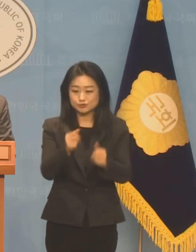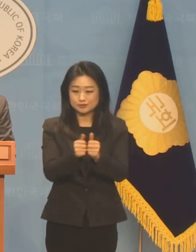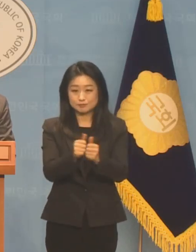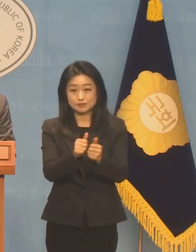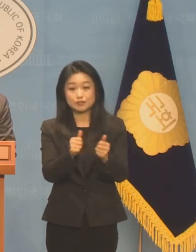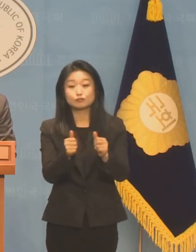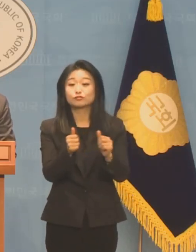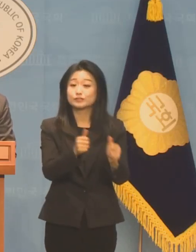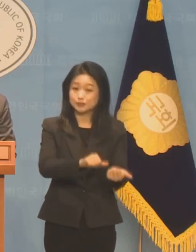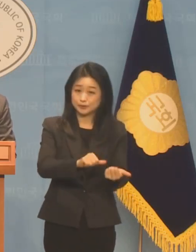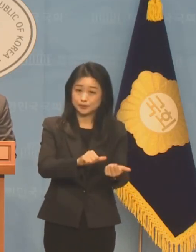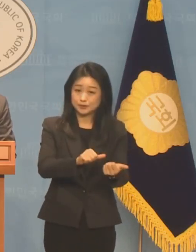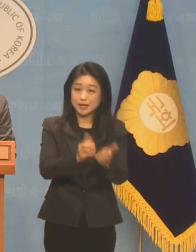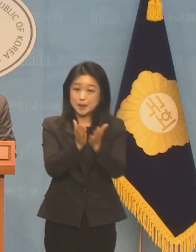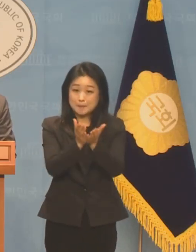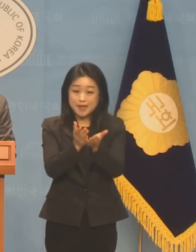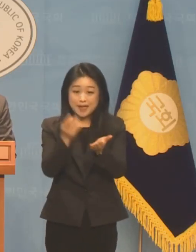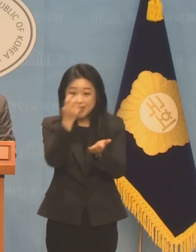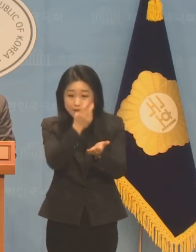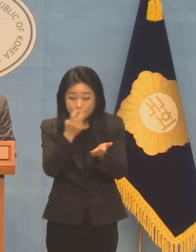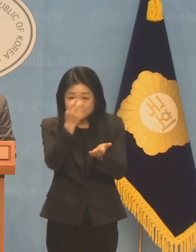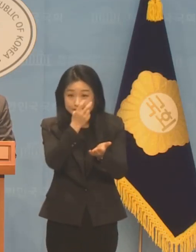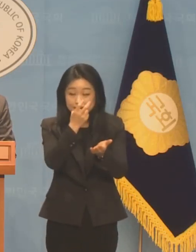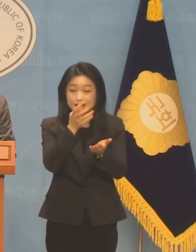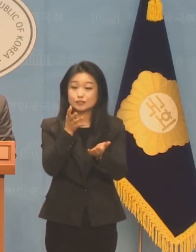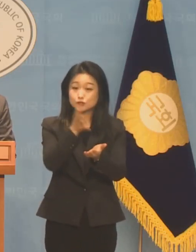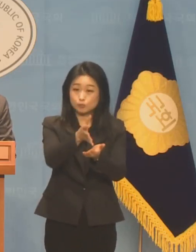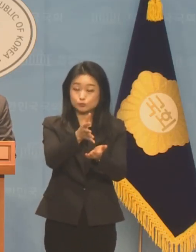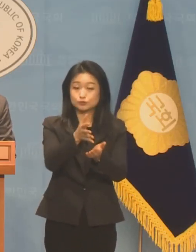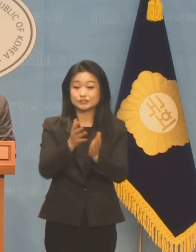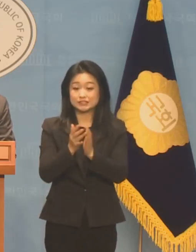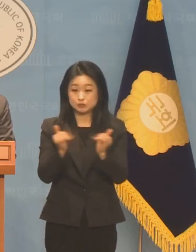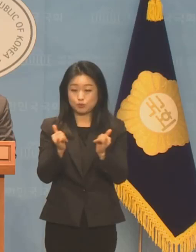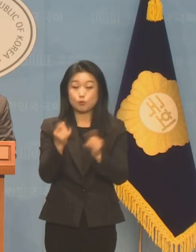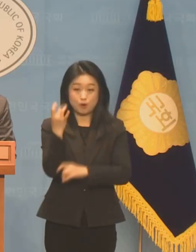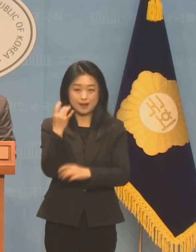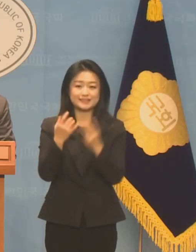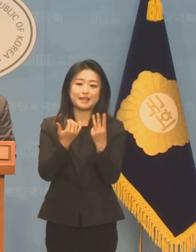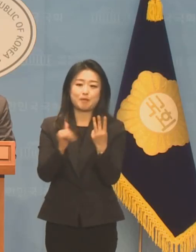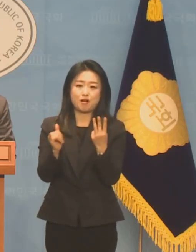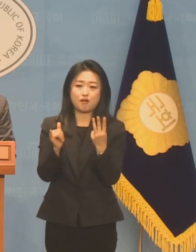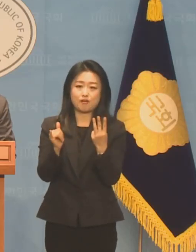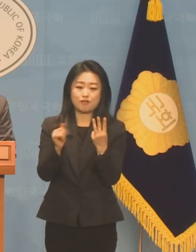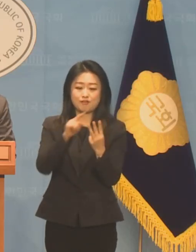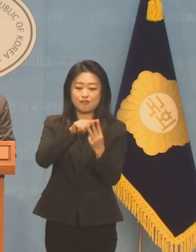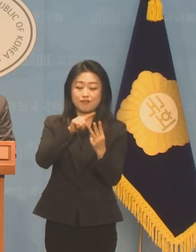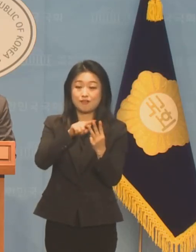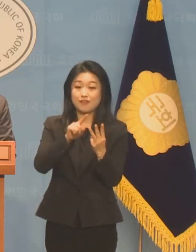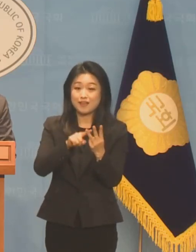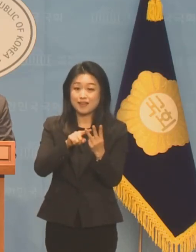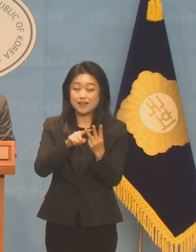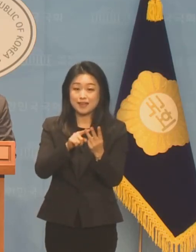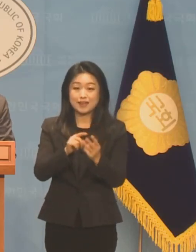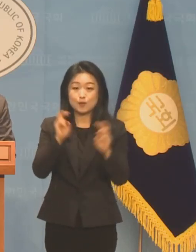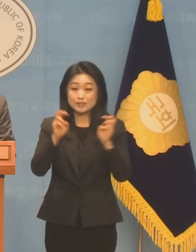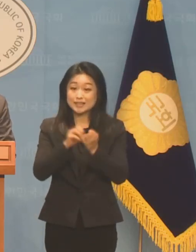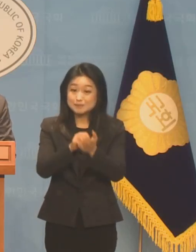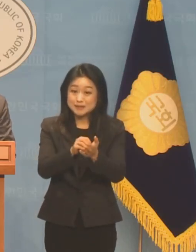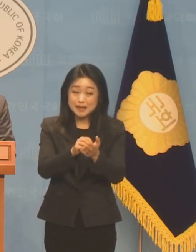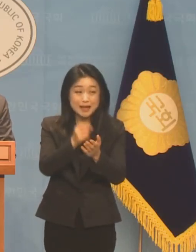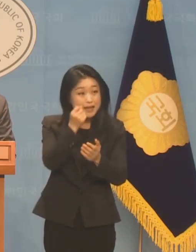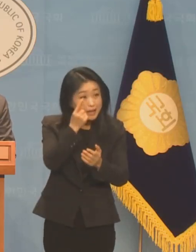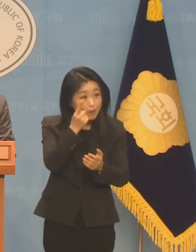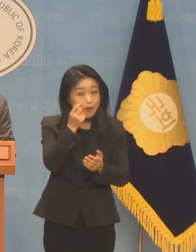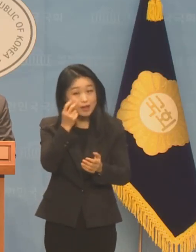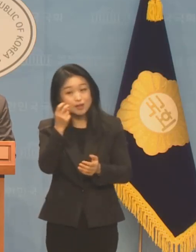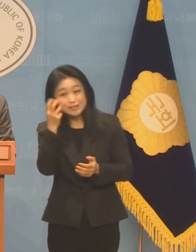사망하였습니다. 선박 검사를 한 대한마린산업 소속 직원 3명은 모두 입사 1개월에서 3개월밖에 되지